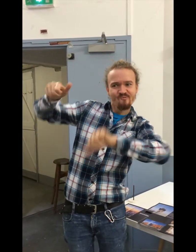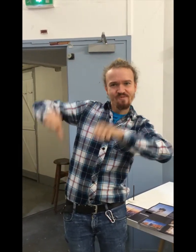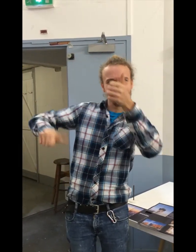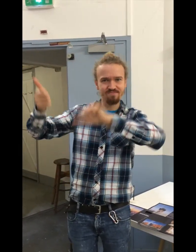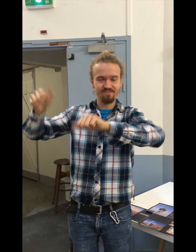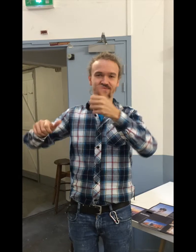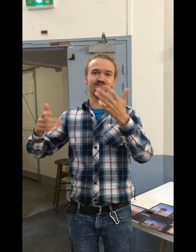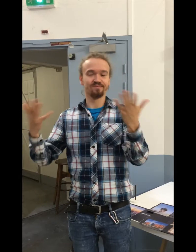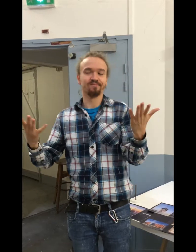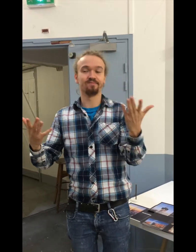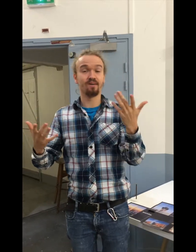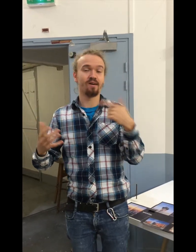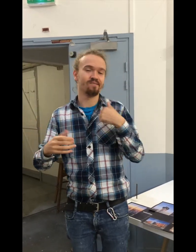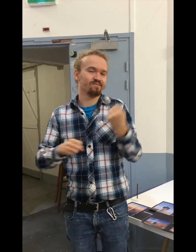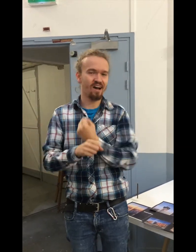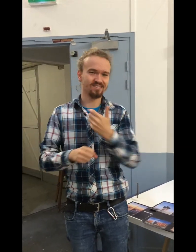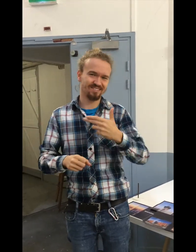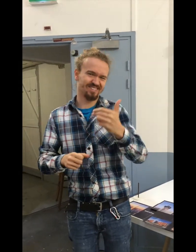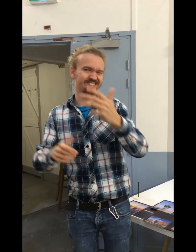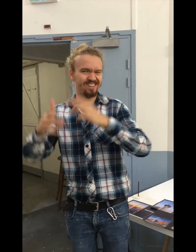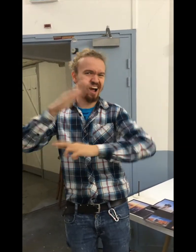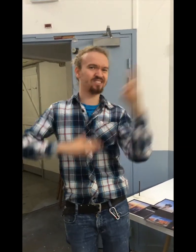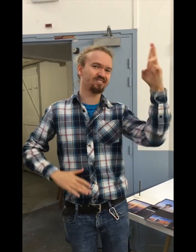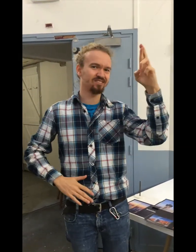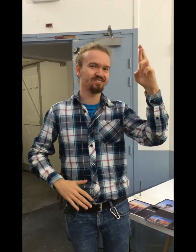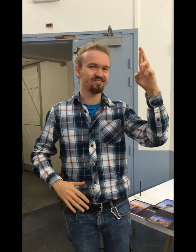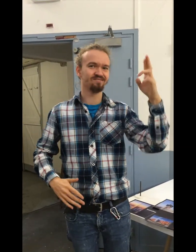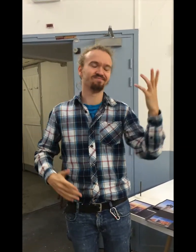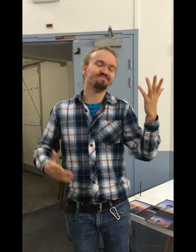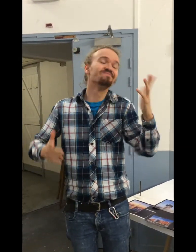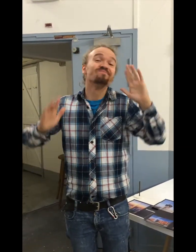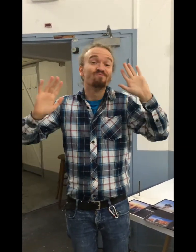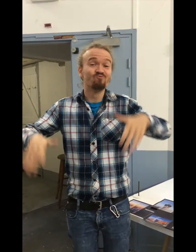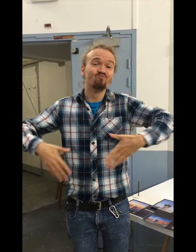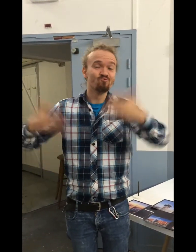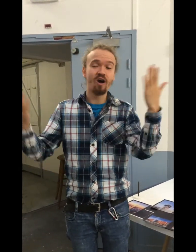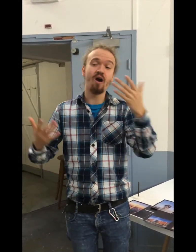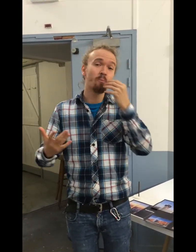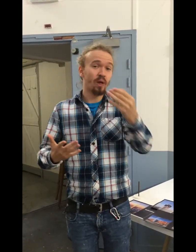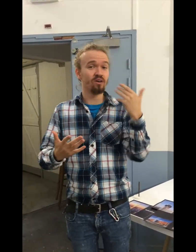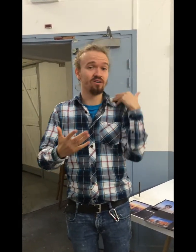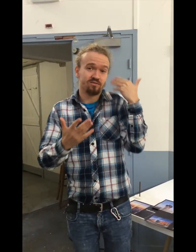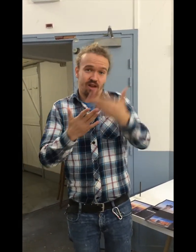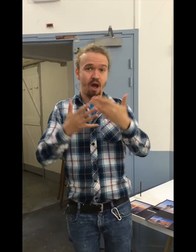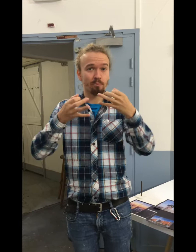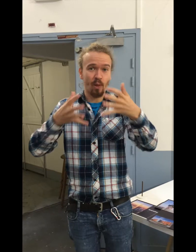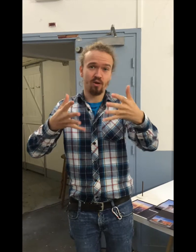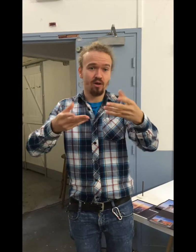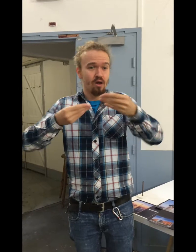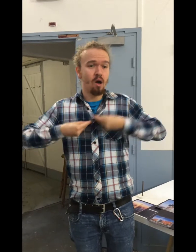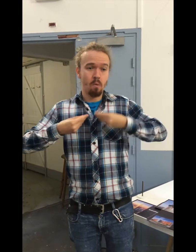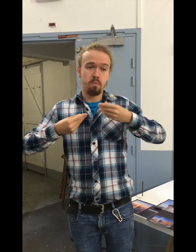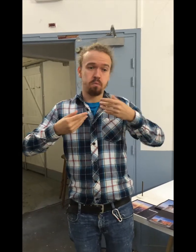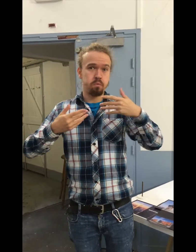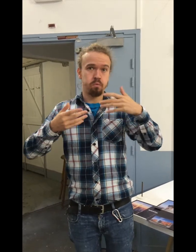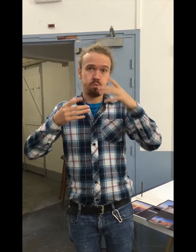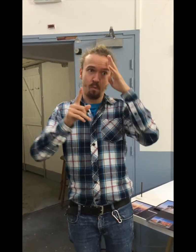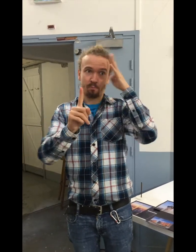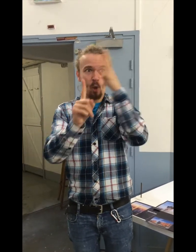la réalisation de cette tour. Je trouve ça dommage de devoir repartir en Allemagne, je ne serai pas là sur cette deuxième phase, mais malgré tout, tout